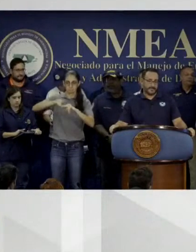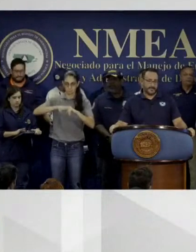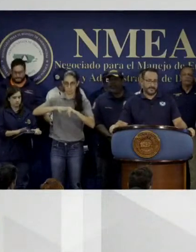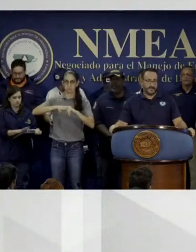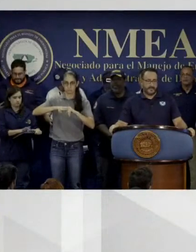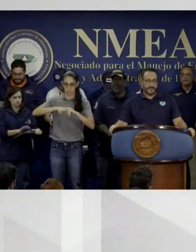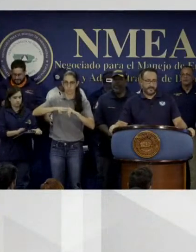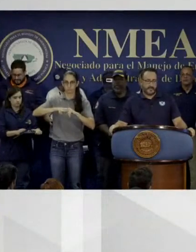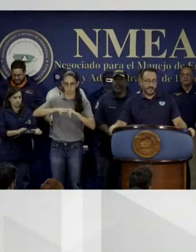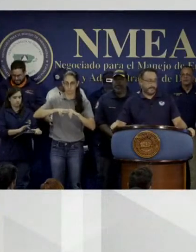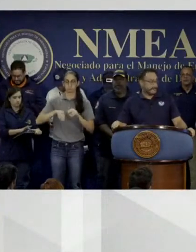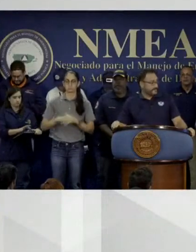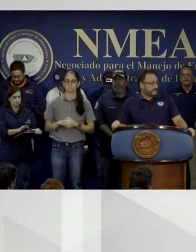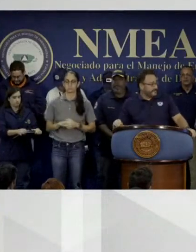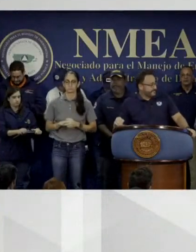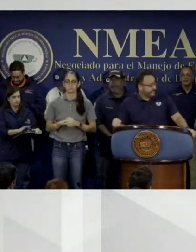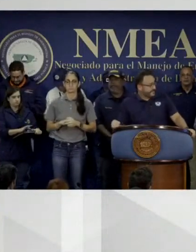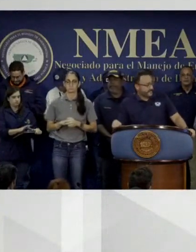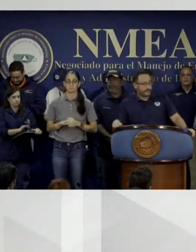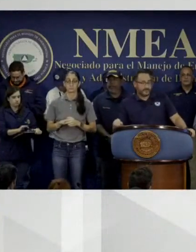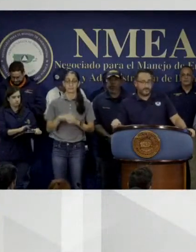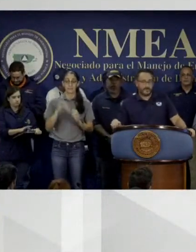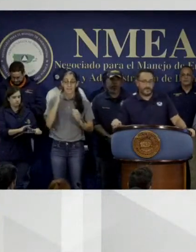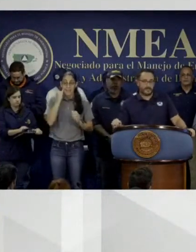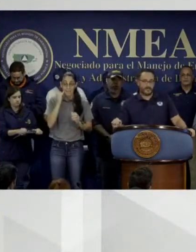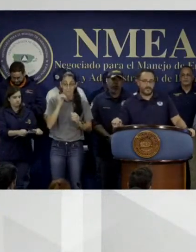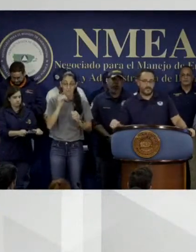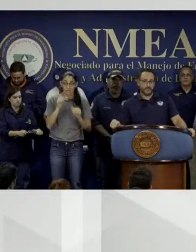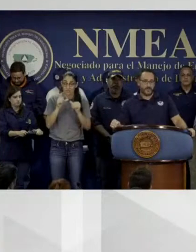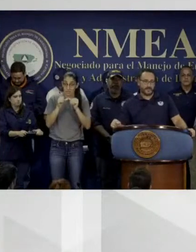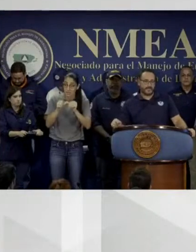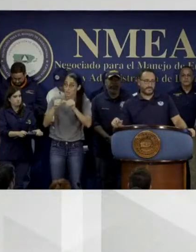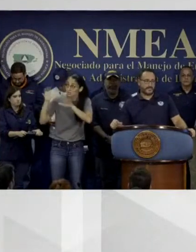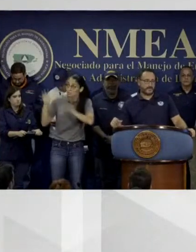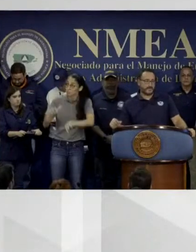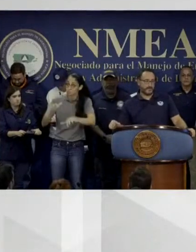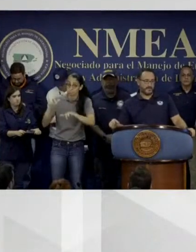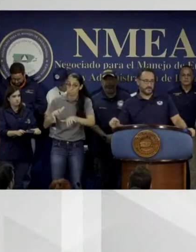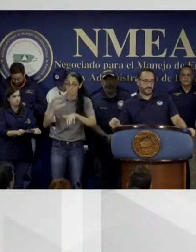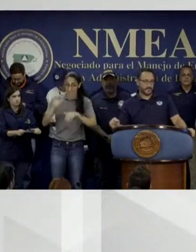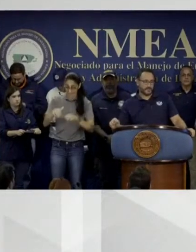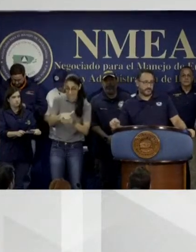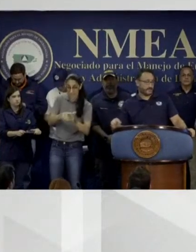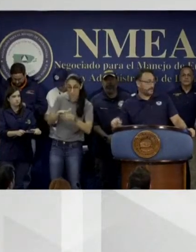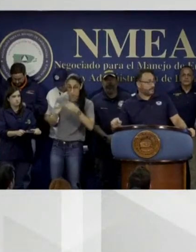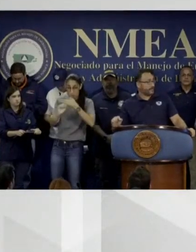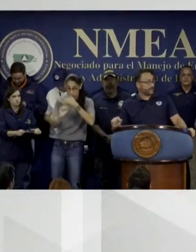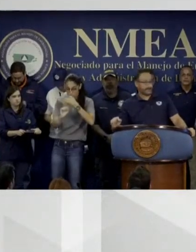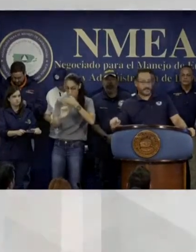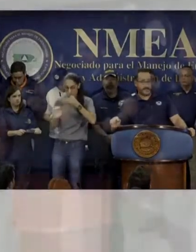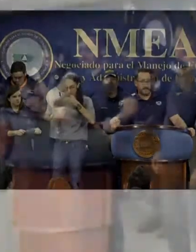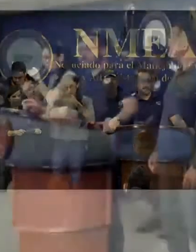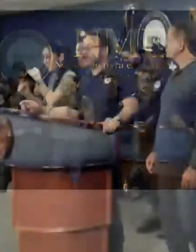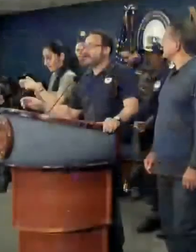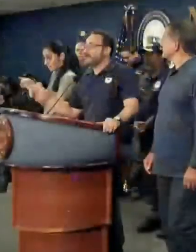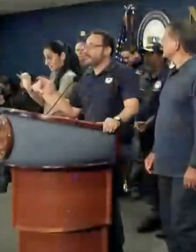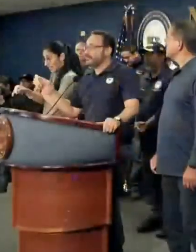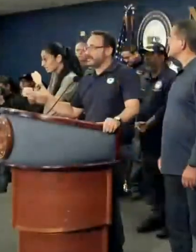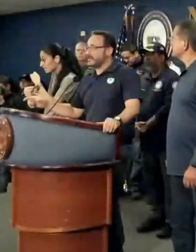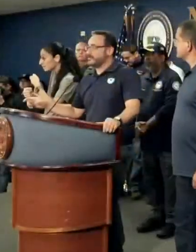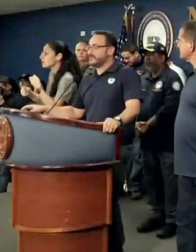repentinas. Si de seguir estos tipos de lluvia en estas mismas regiones donde se ha visto afectada la